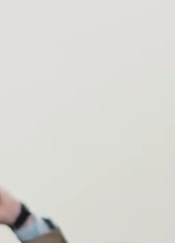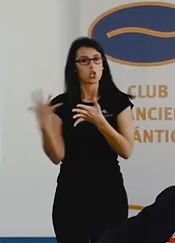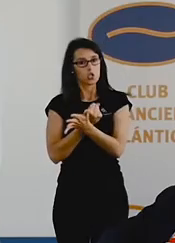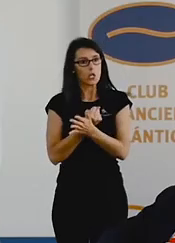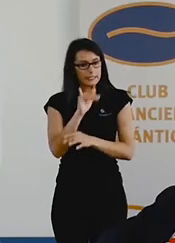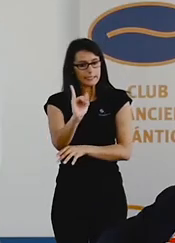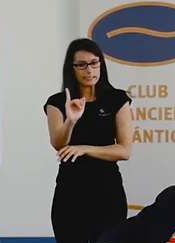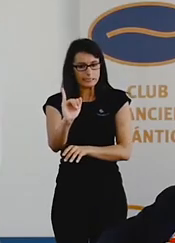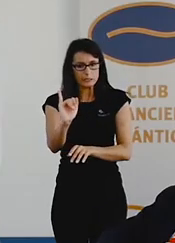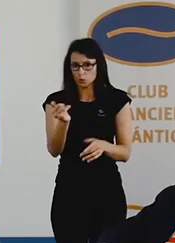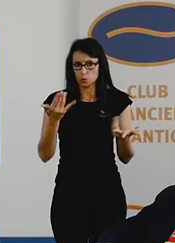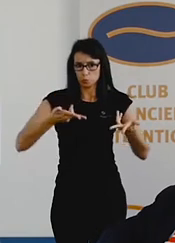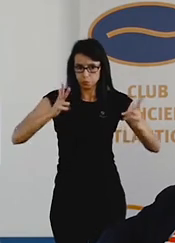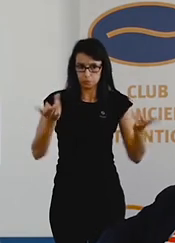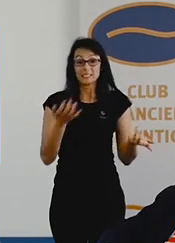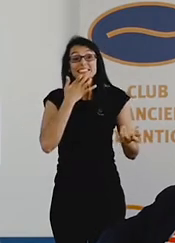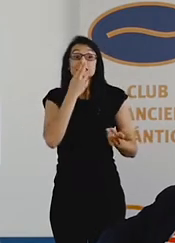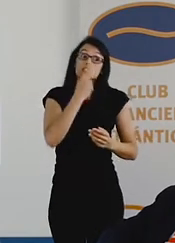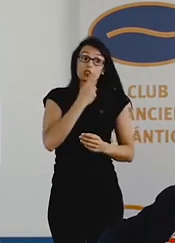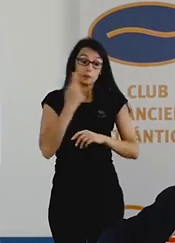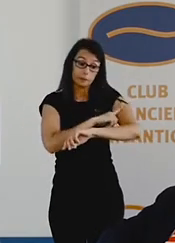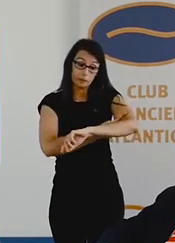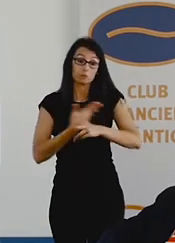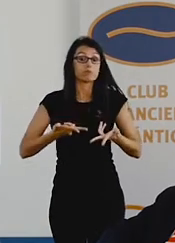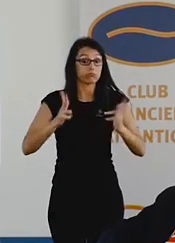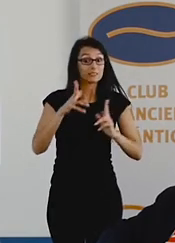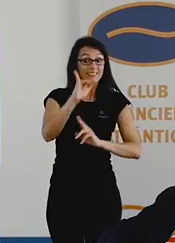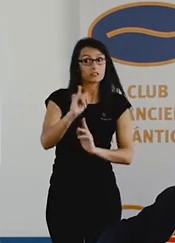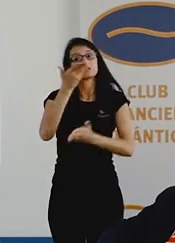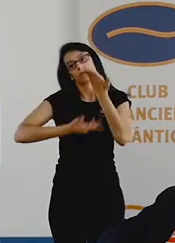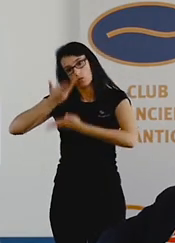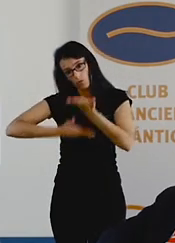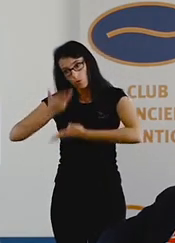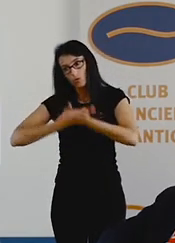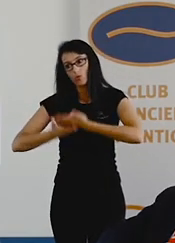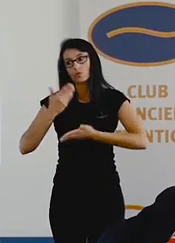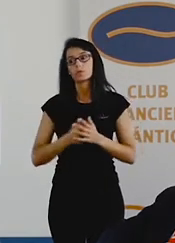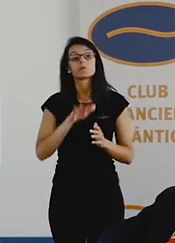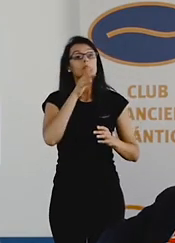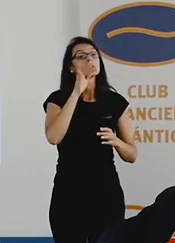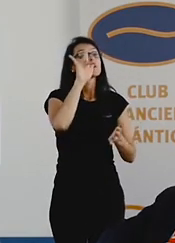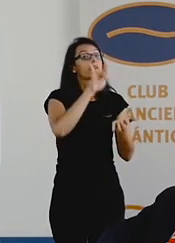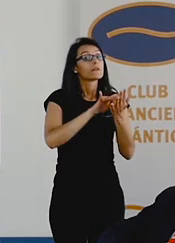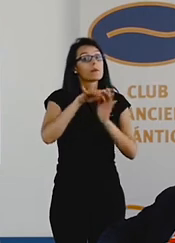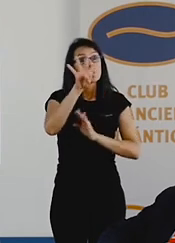digo, a venir, si sus compromisos se lo permiten, venir y colaborar con nosotros. De hecho, el día 4,